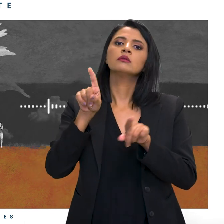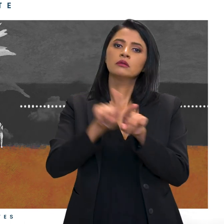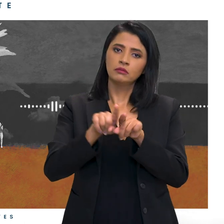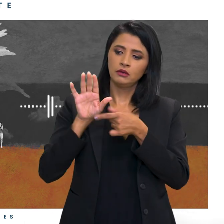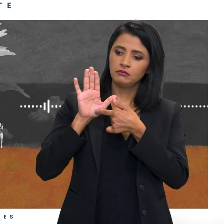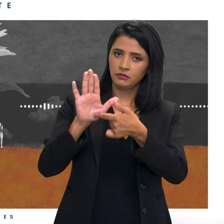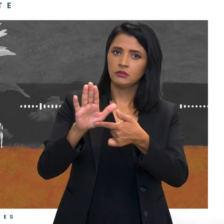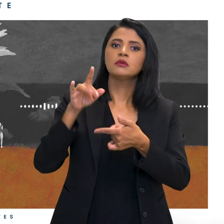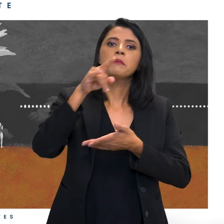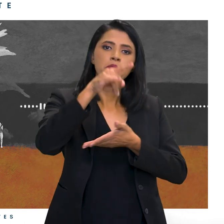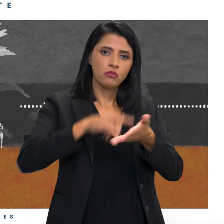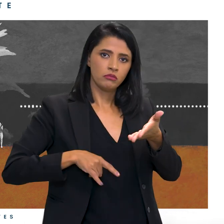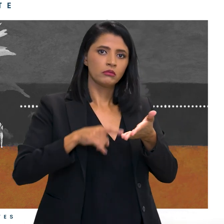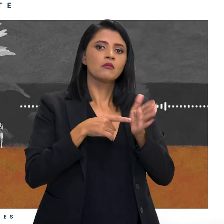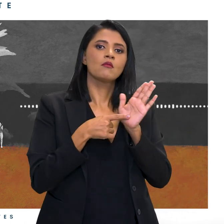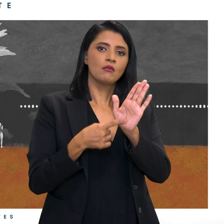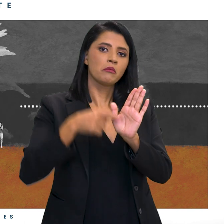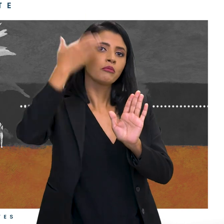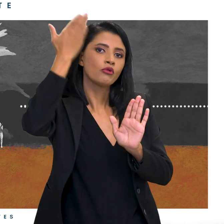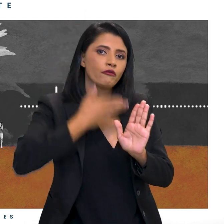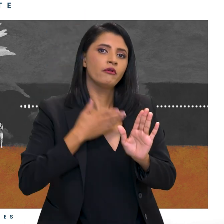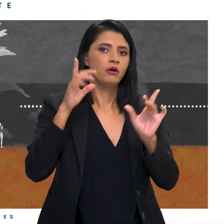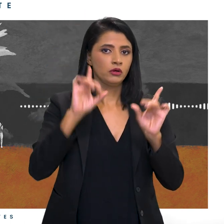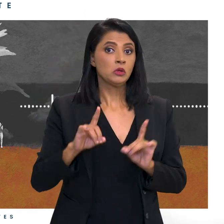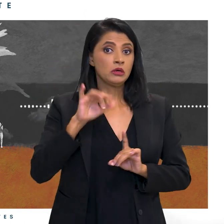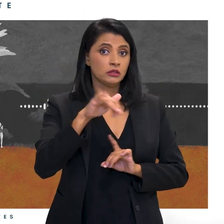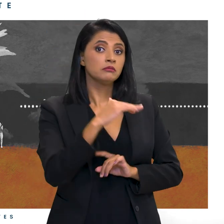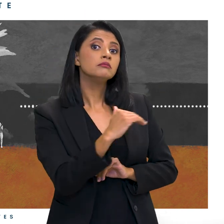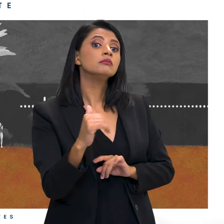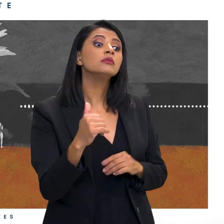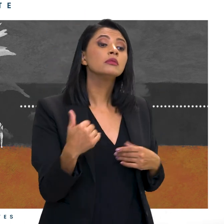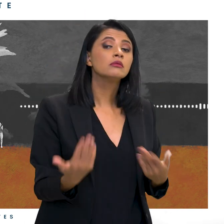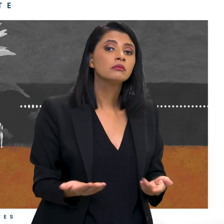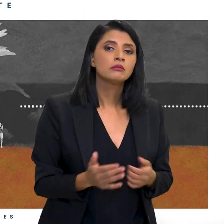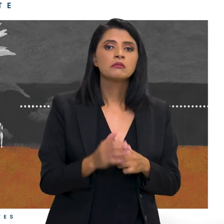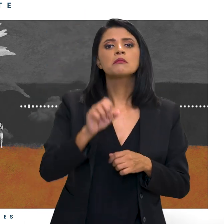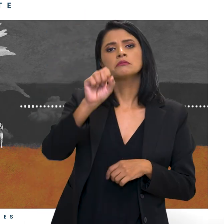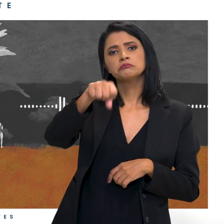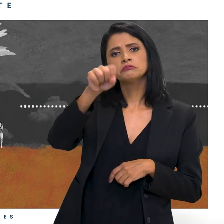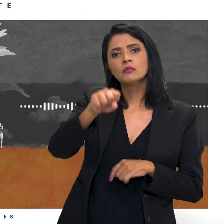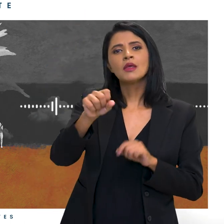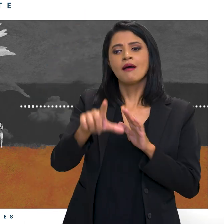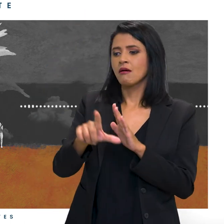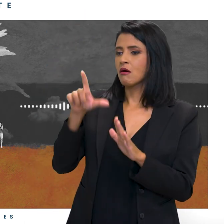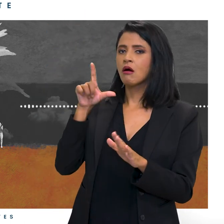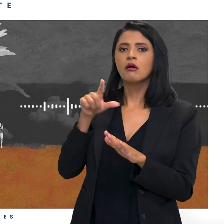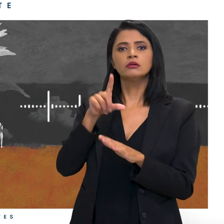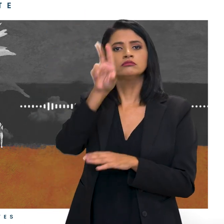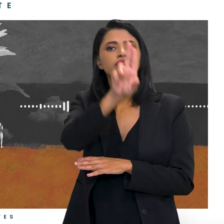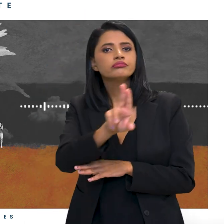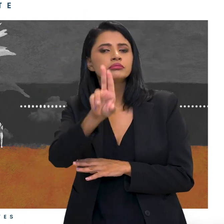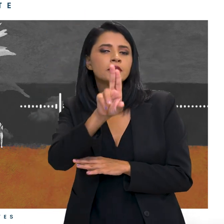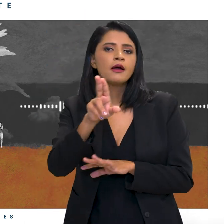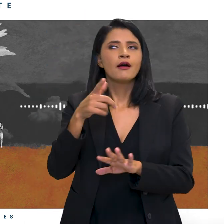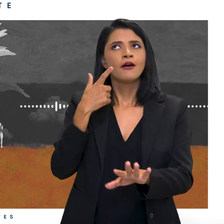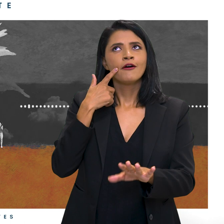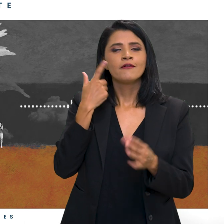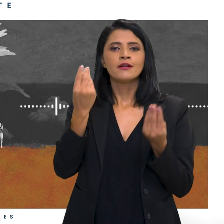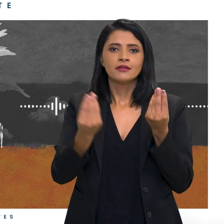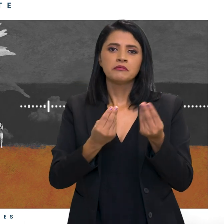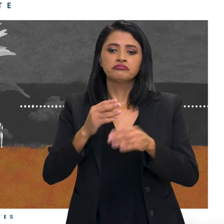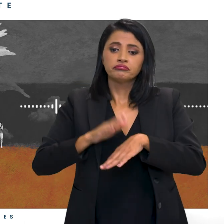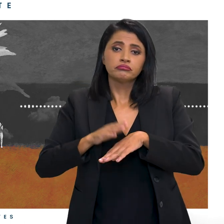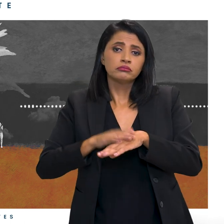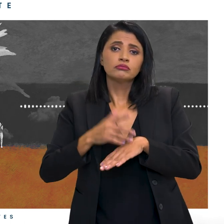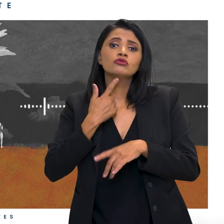não dispensa a apresentação de documento comprovando a deficiência caso seja solicitado, mas sim, o que antes a gente usava,